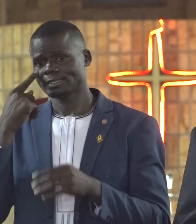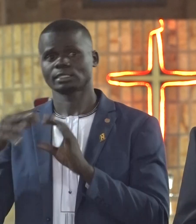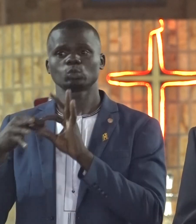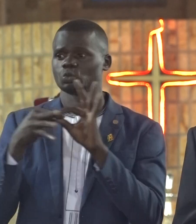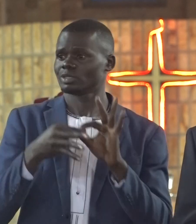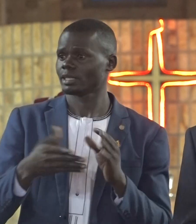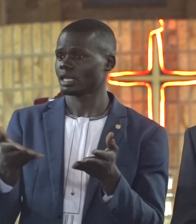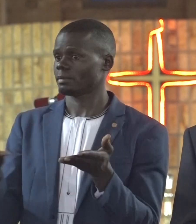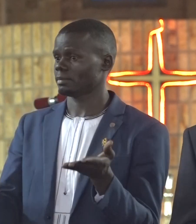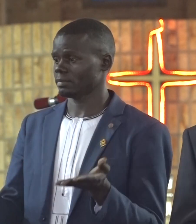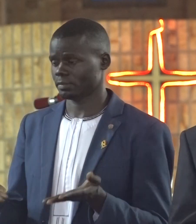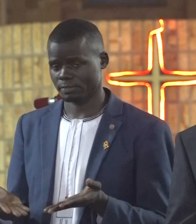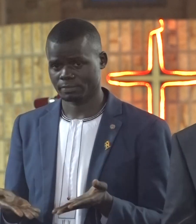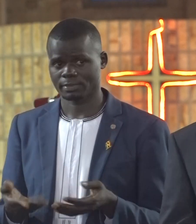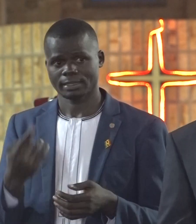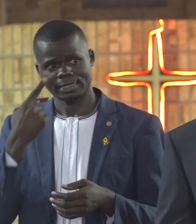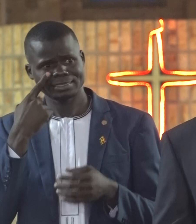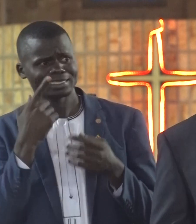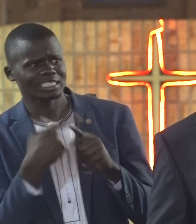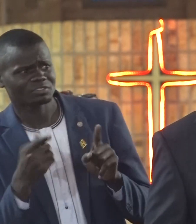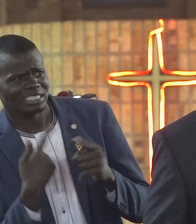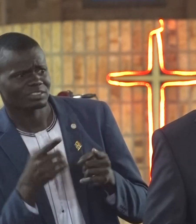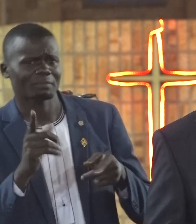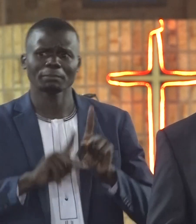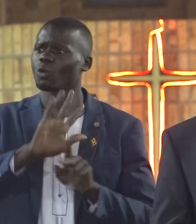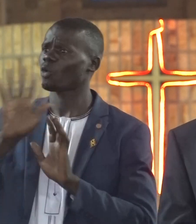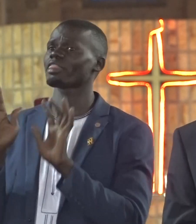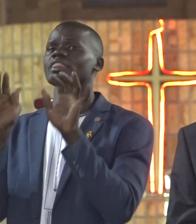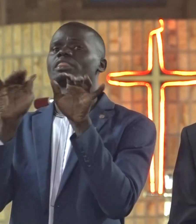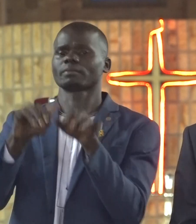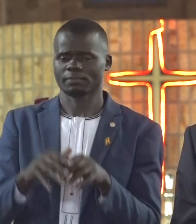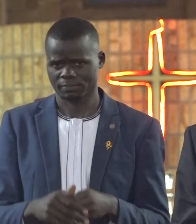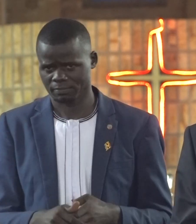nti. Ndaba amabala ag'enjawulo gonna weegali wano.